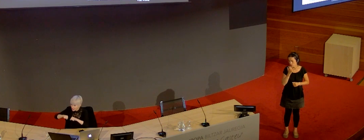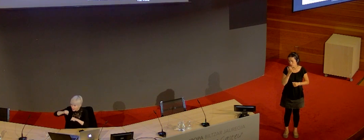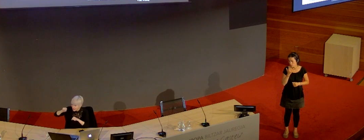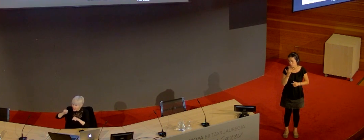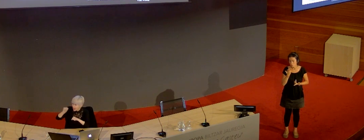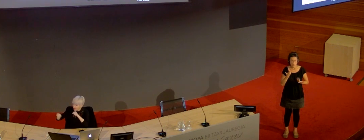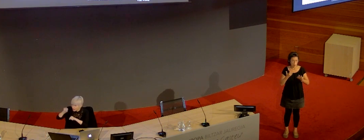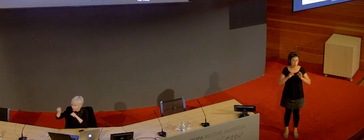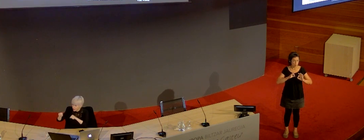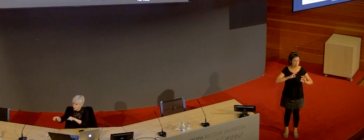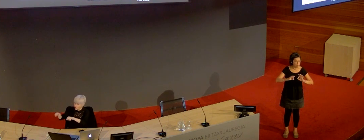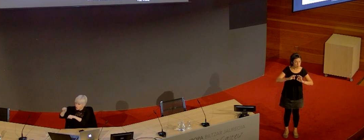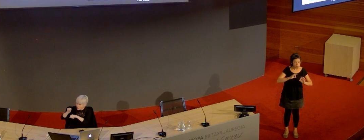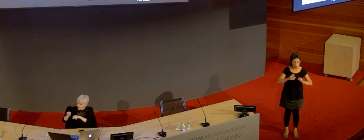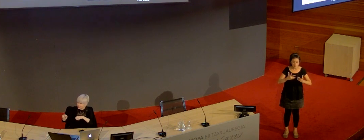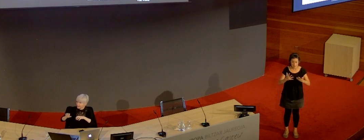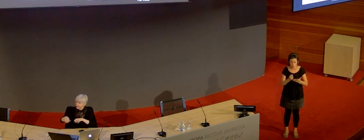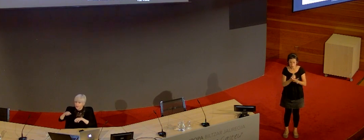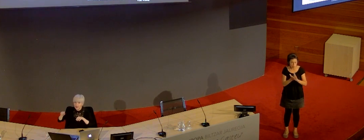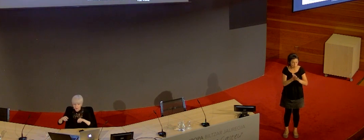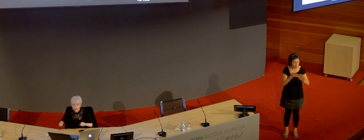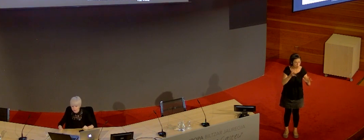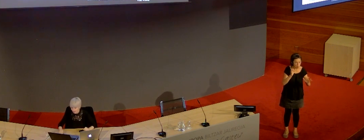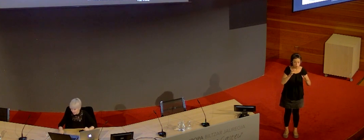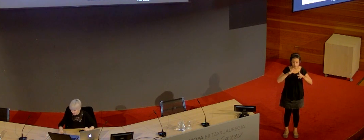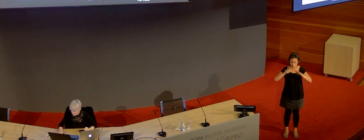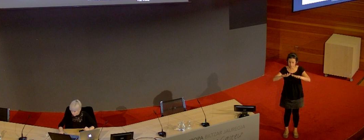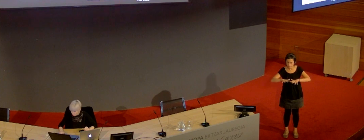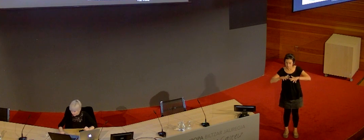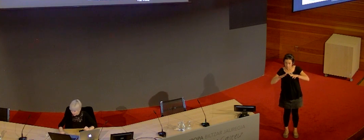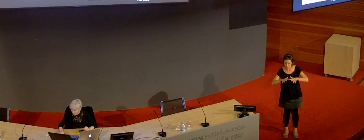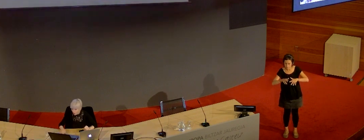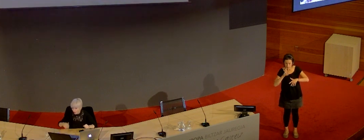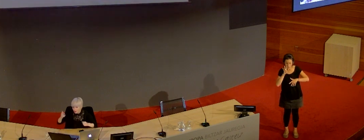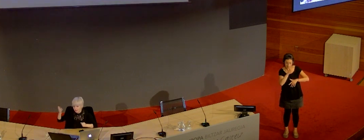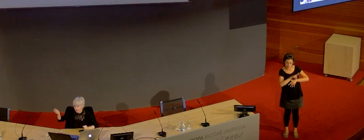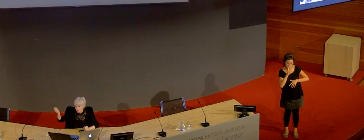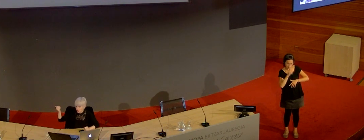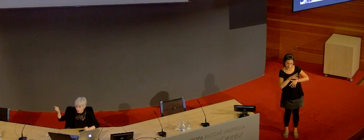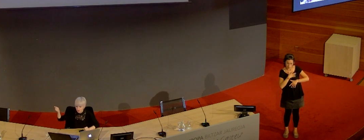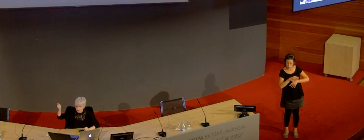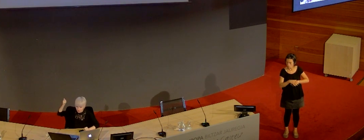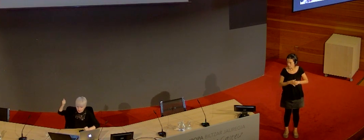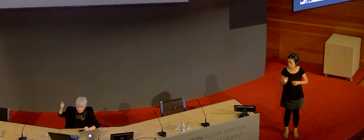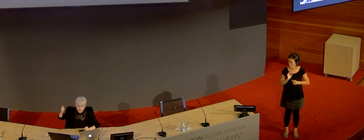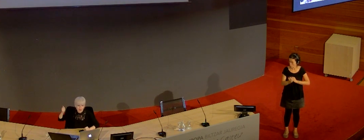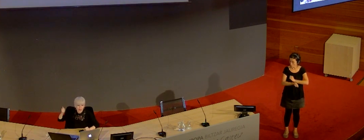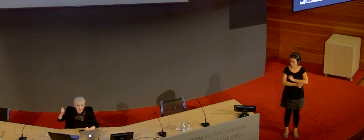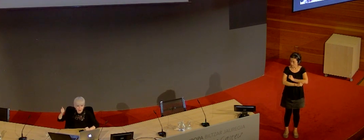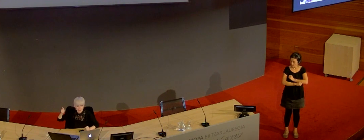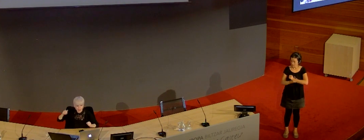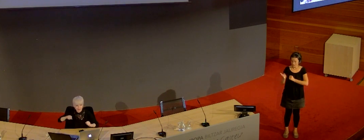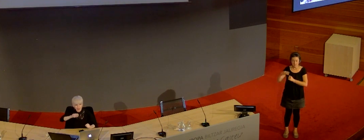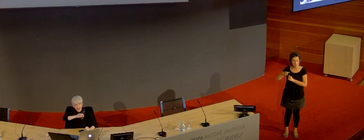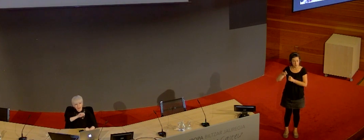donde se acelera todo mucho o se ralentiza para visibilizar ese bucle o estrategias como la que utiliza el artista Marta